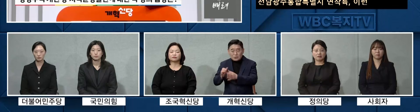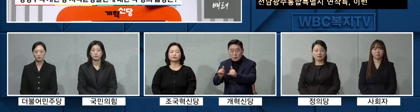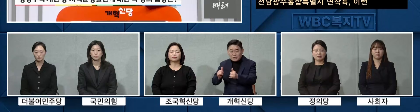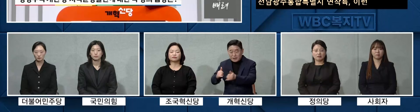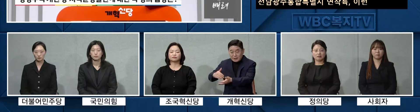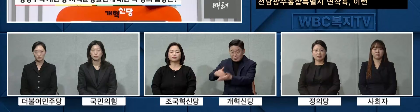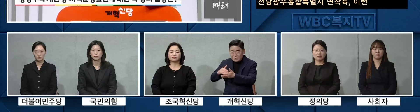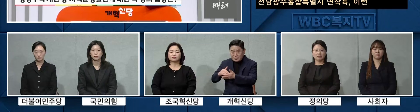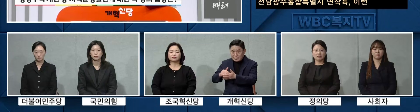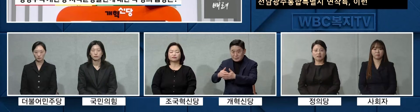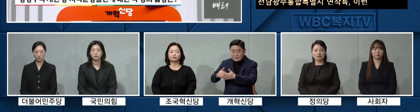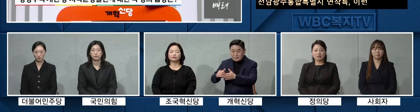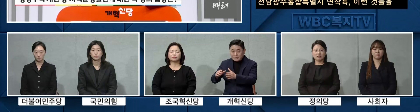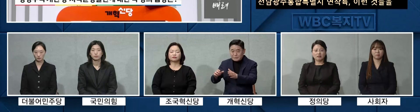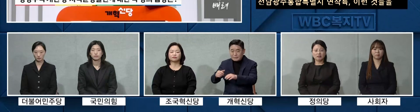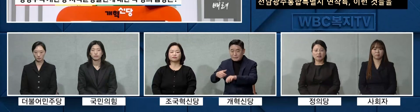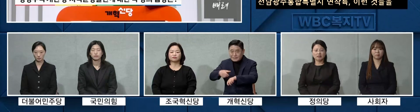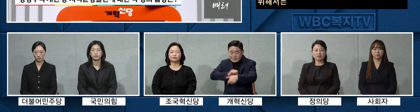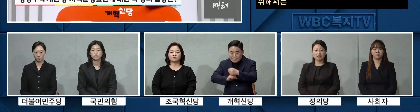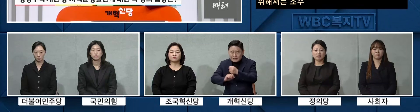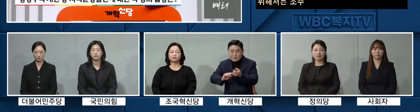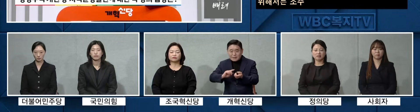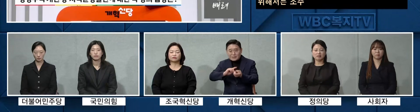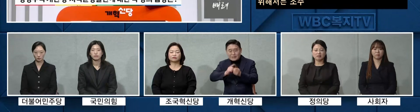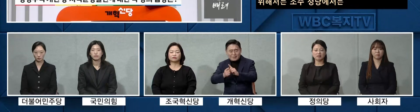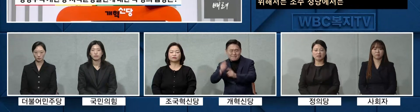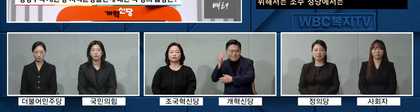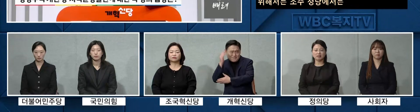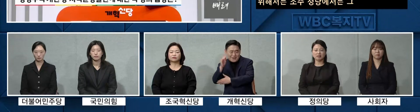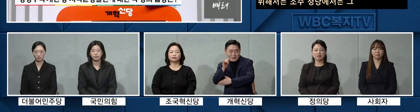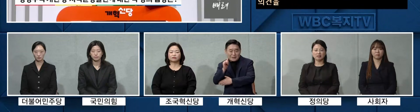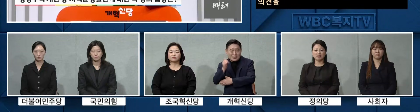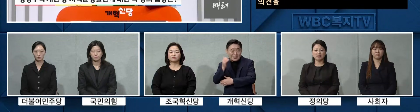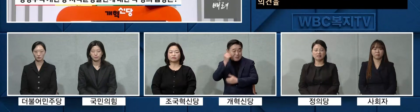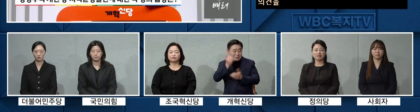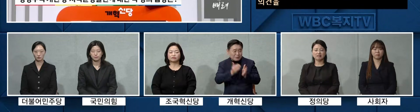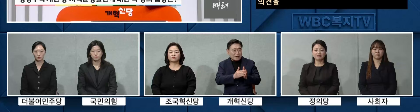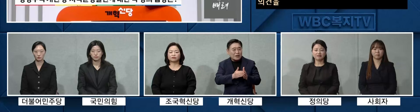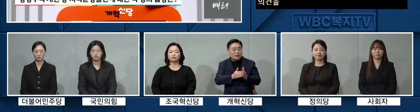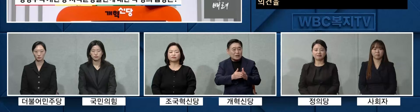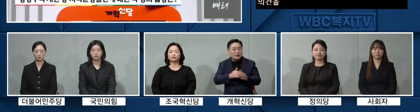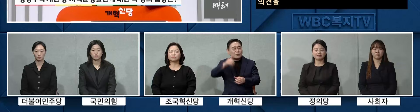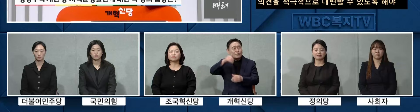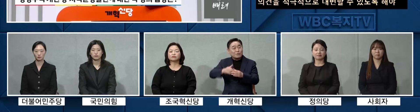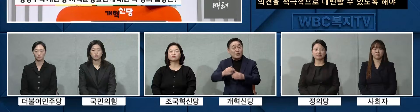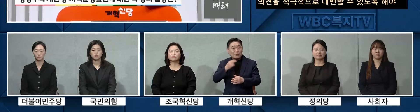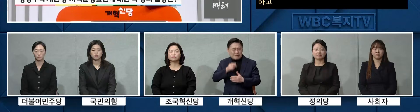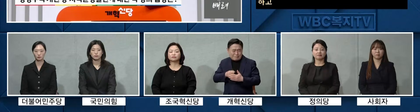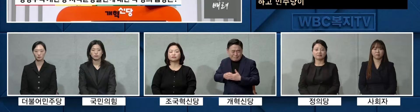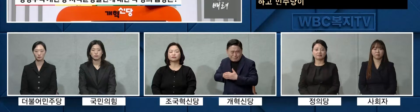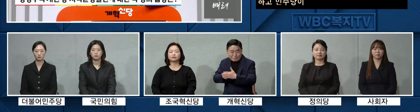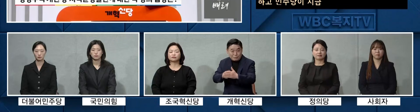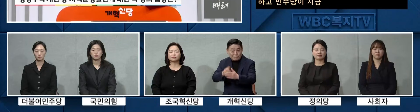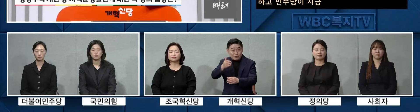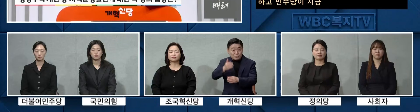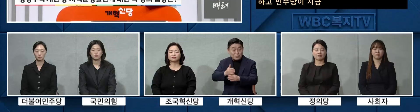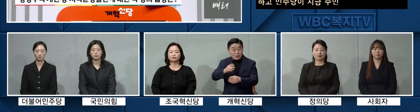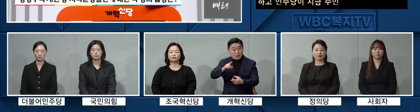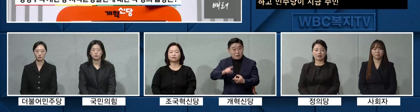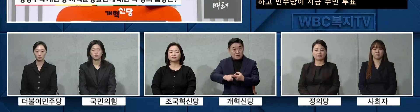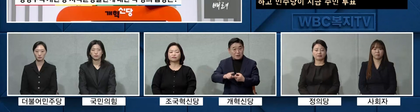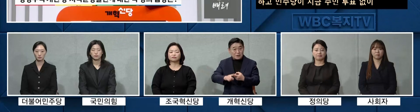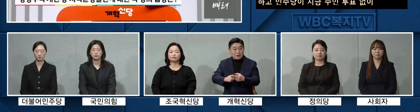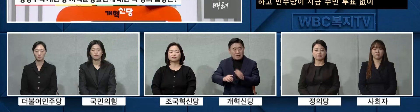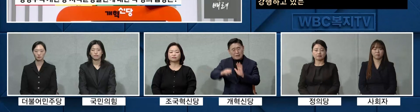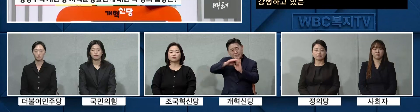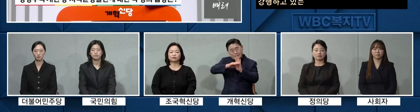의견들을 적극적으로 대변할 수 있도록 해야 되고, 민주당이 지금 주민투표 없이 강행을 하고 있는 부분에 대해서도